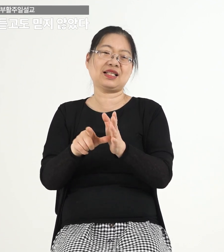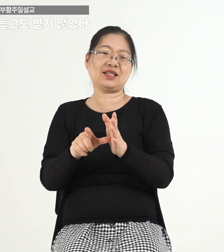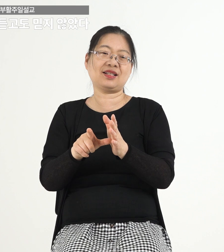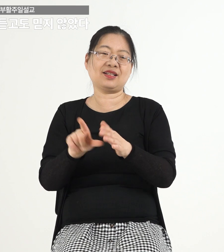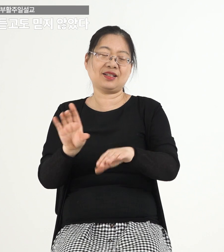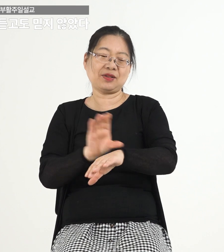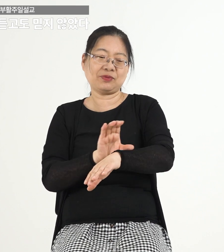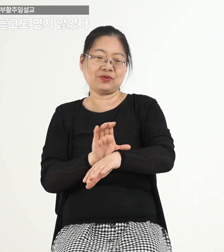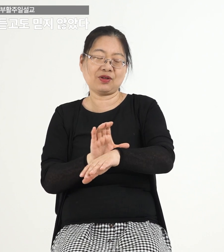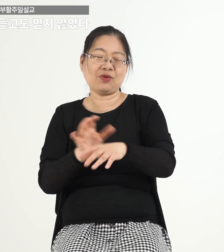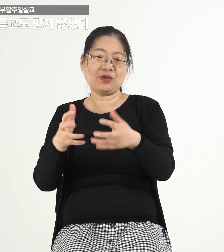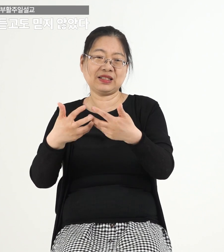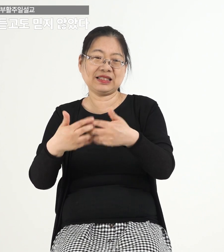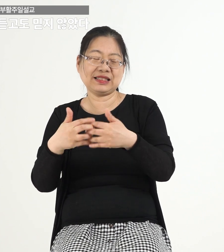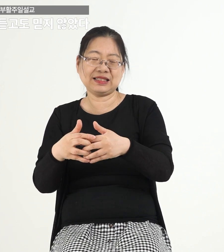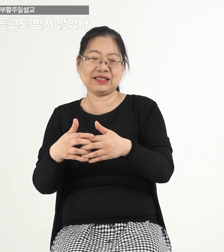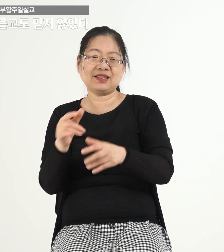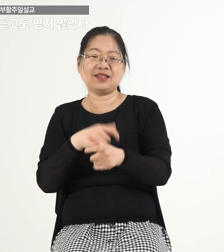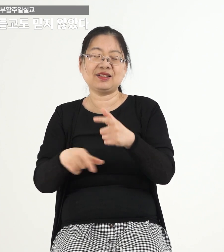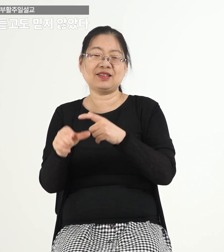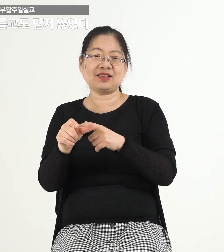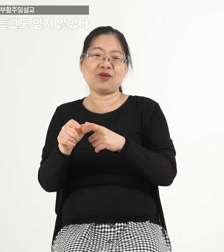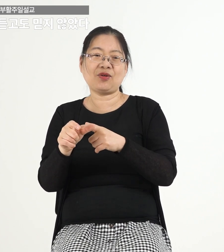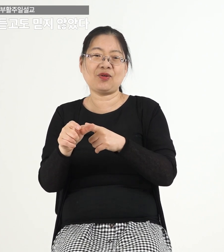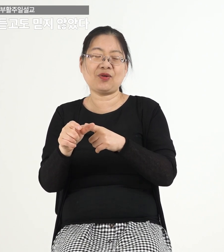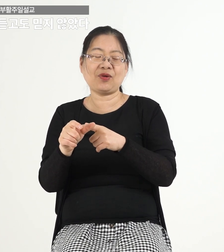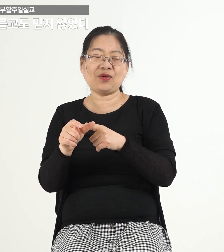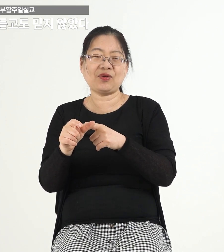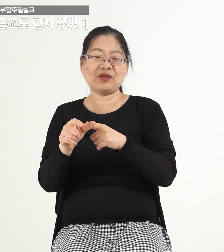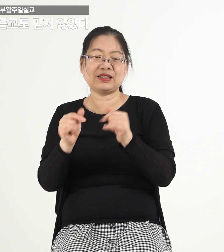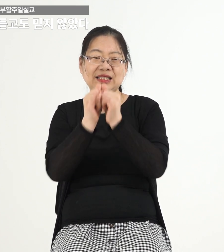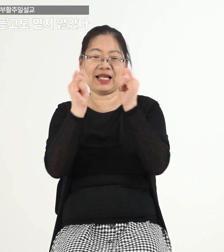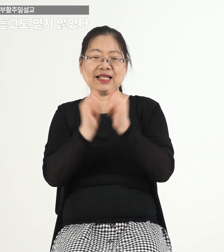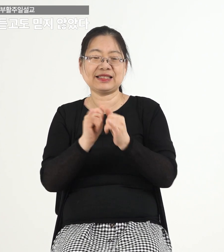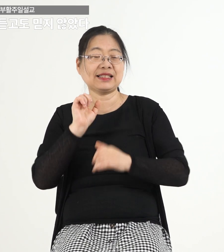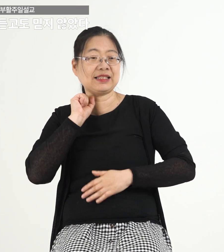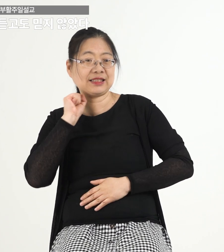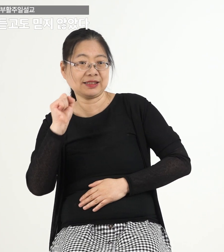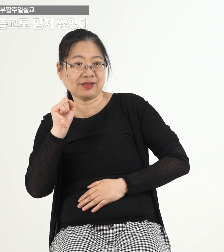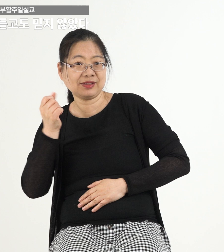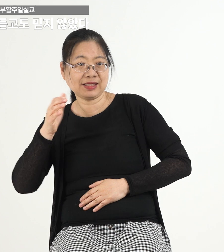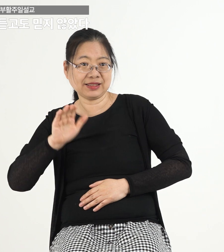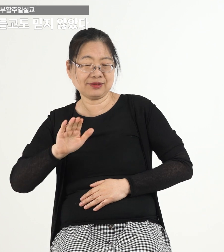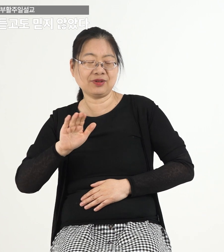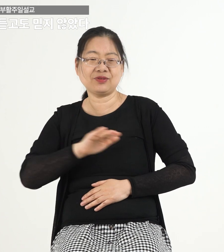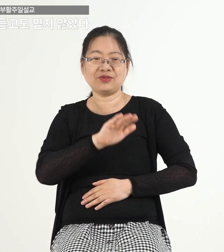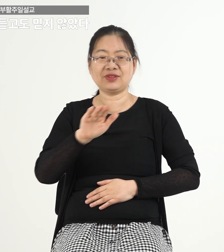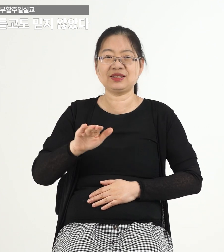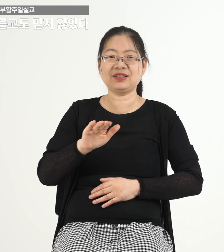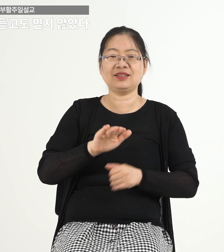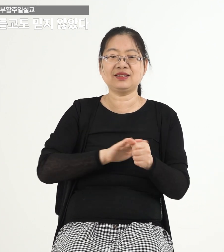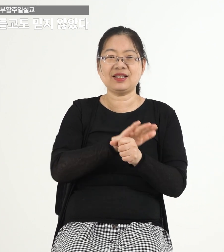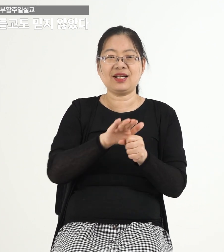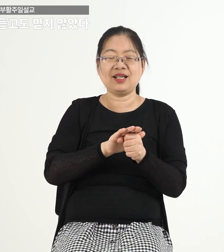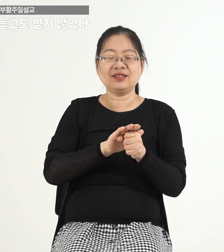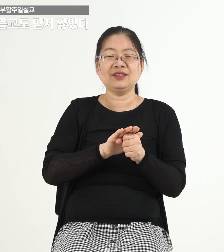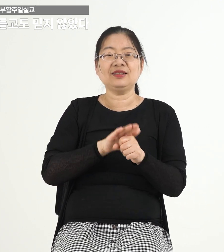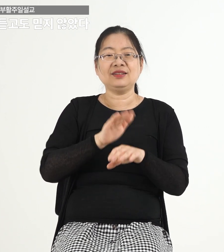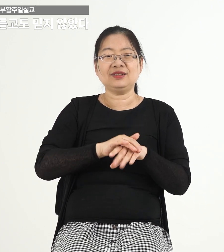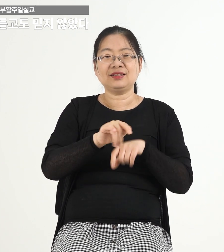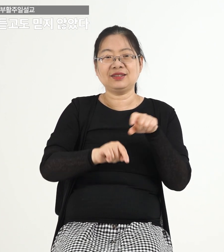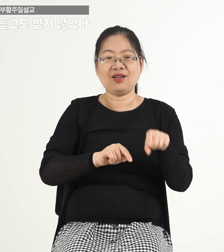말았습니다. 그럴 때일수록 우리는 사랑을 흘려보내고 사랑을